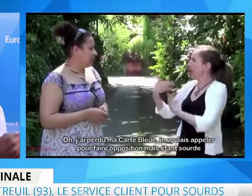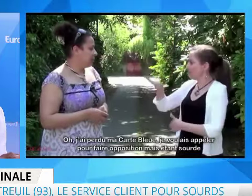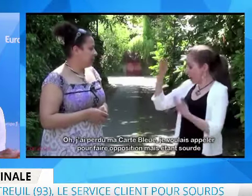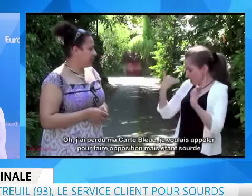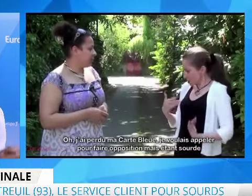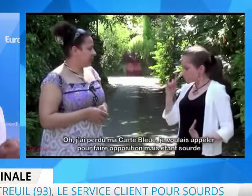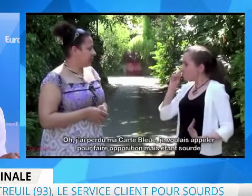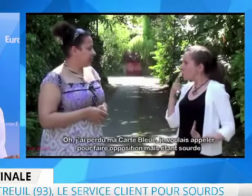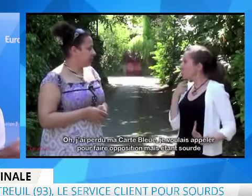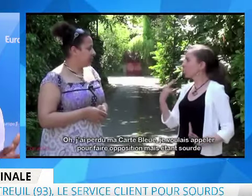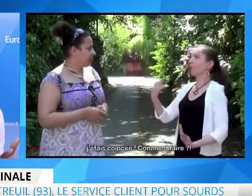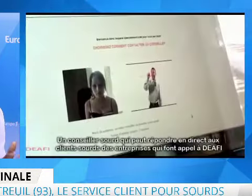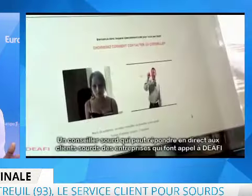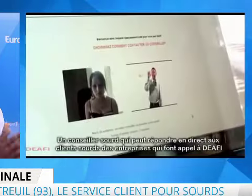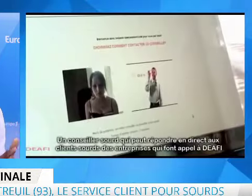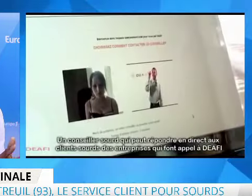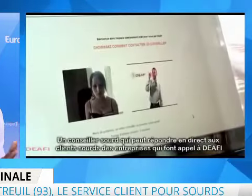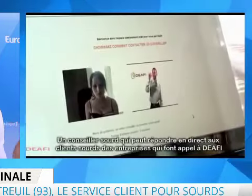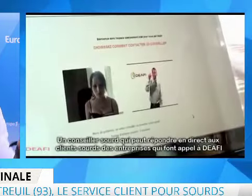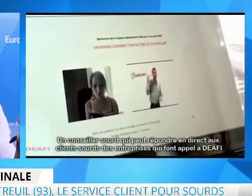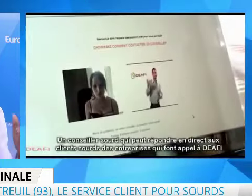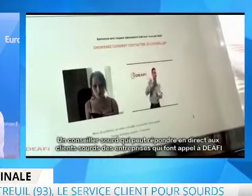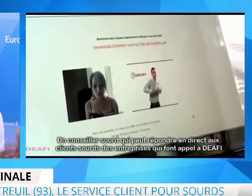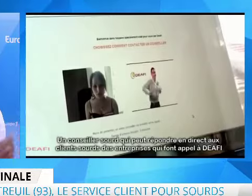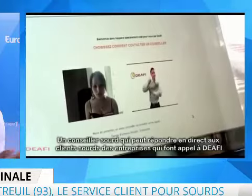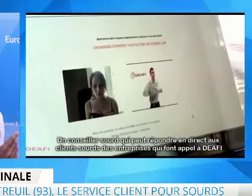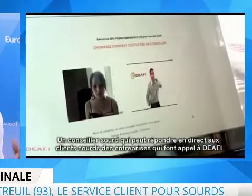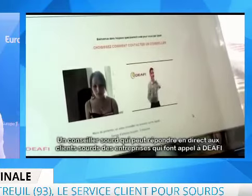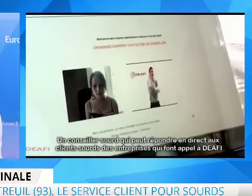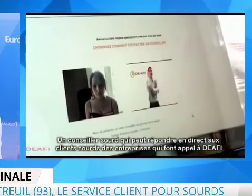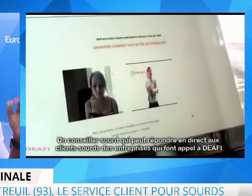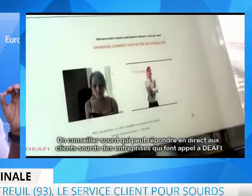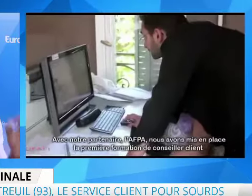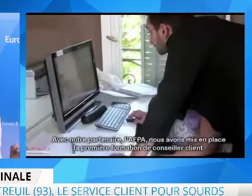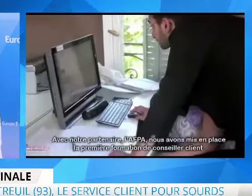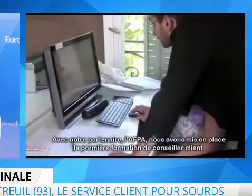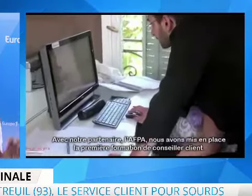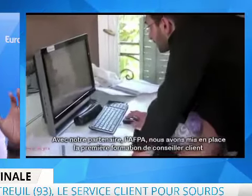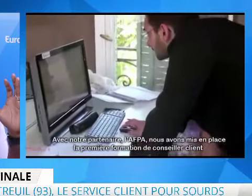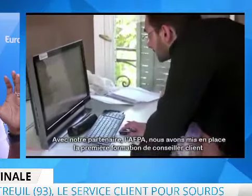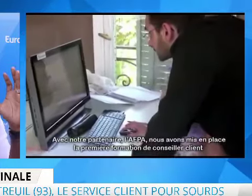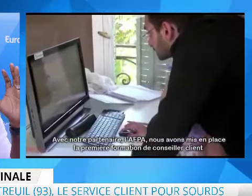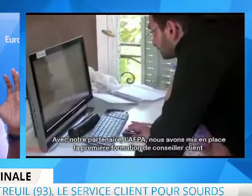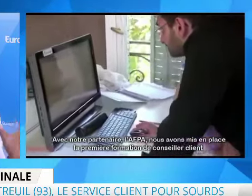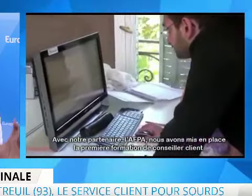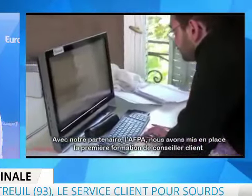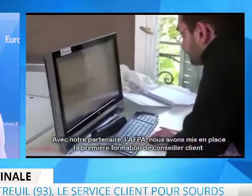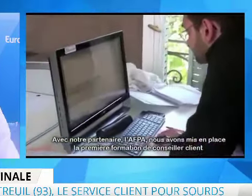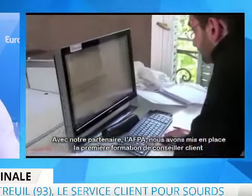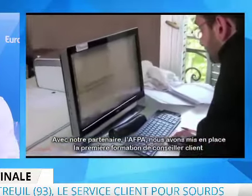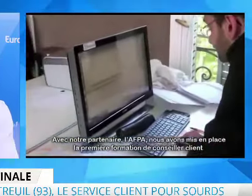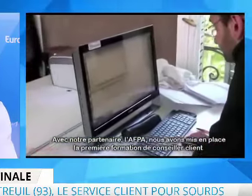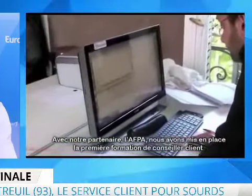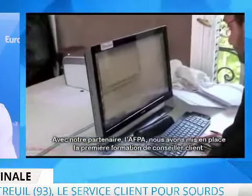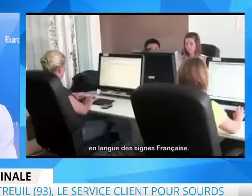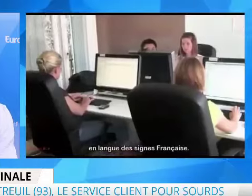sourds qui vont répondre aux sourds en langue des signes par visioconférence ou par tchat s'ils ne savent pas signer. C'est tout bête, ça va simplifier la vie de beaucoup de gens et